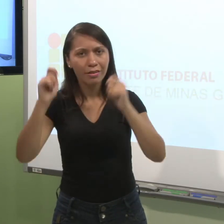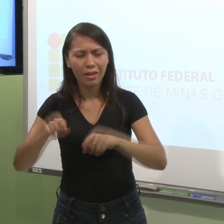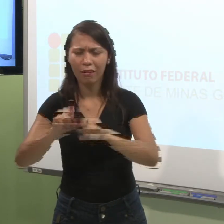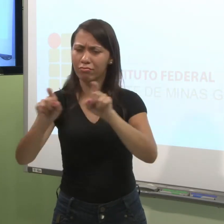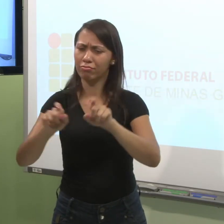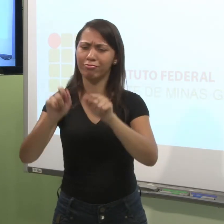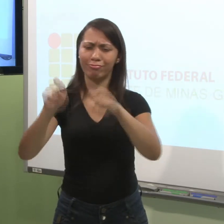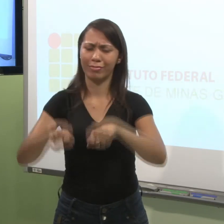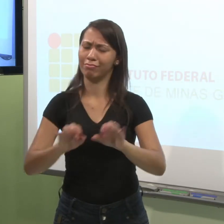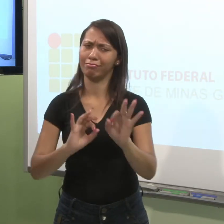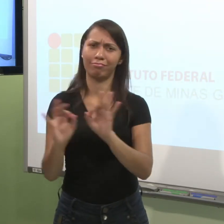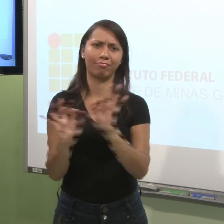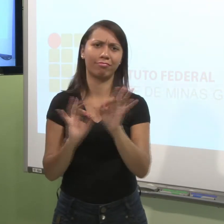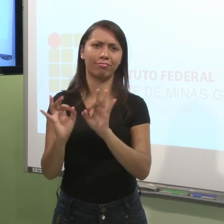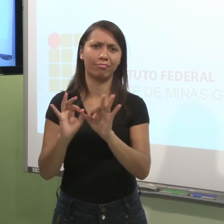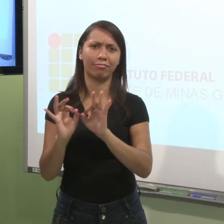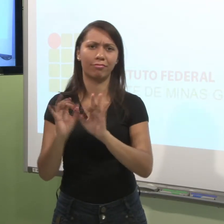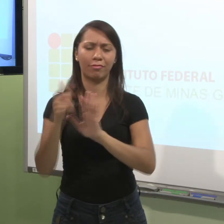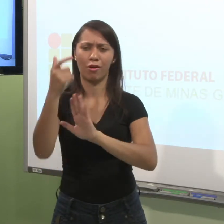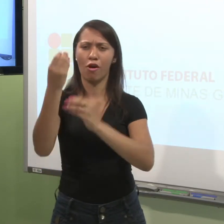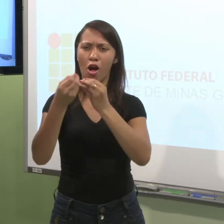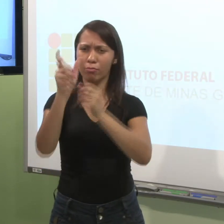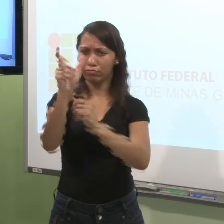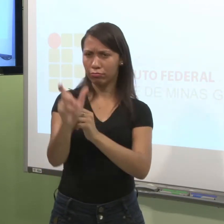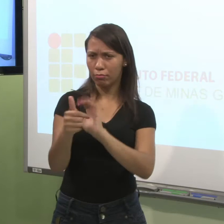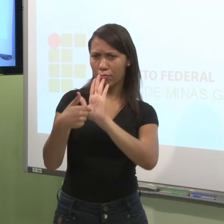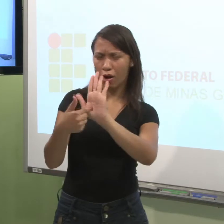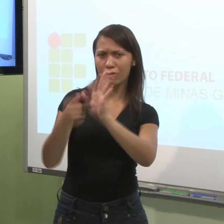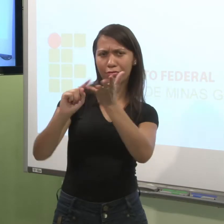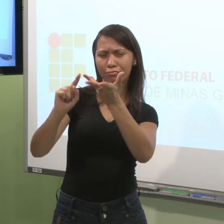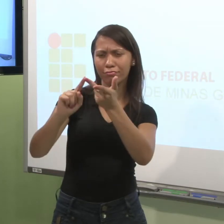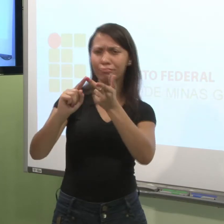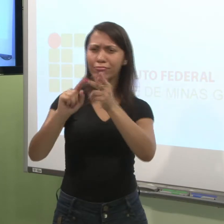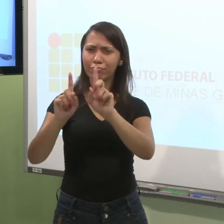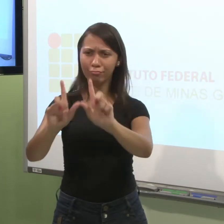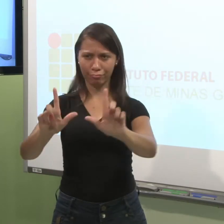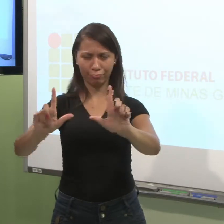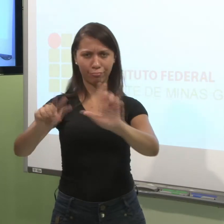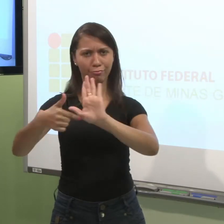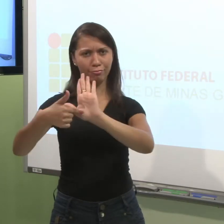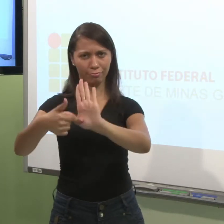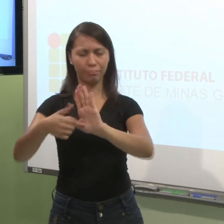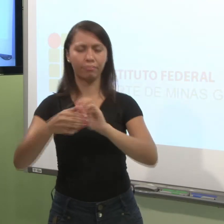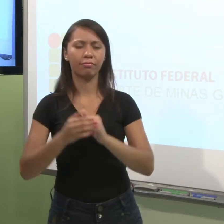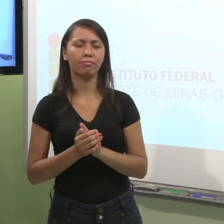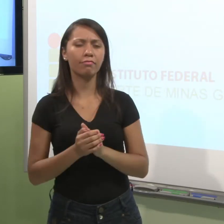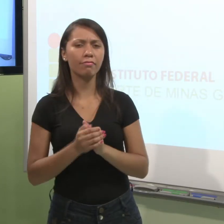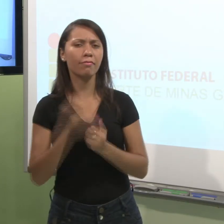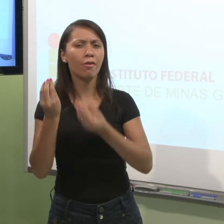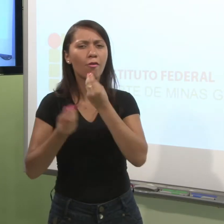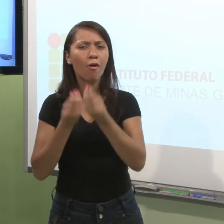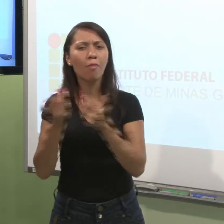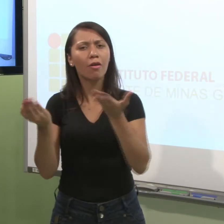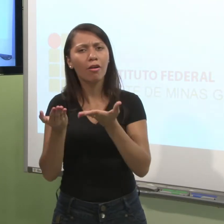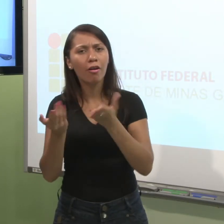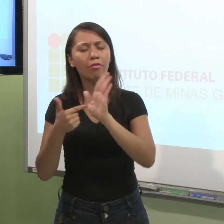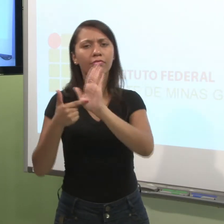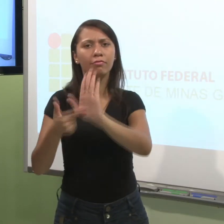do texto. Vamos ver agora os principais recursos para alterar o visual de um